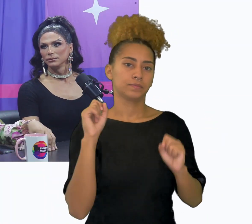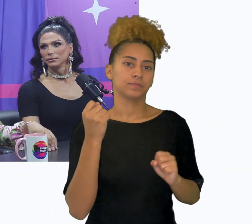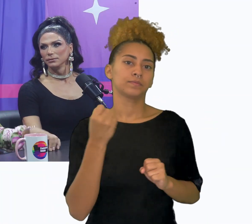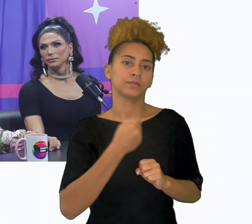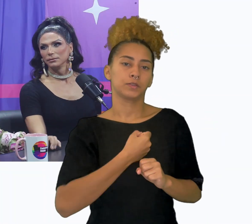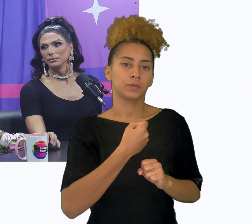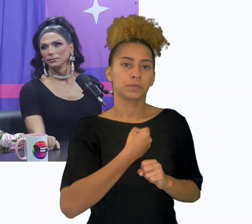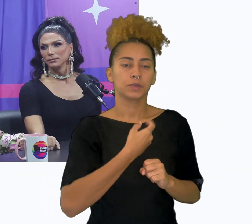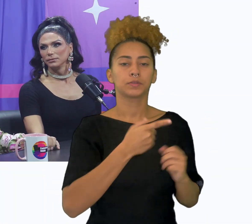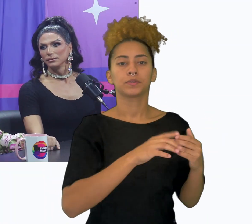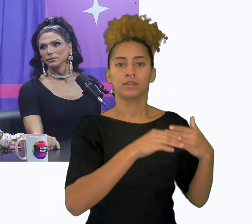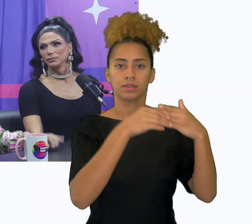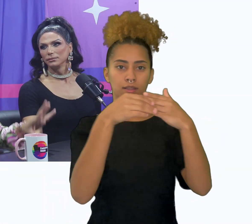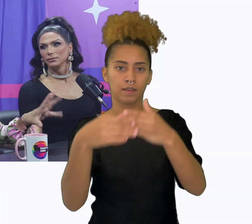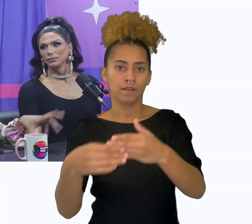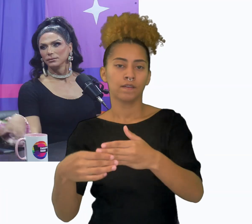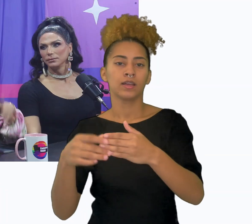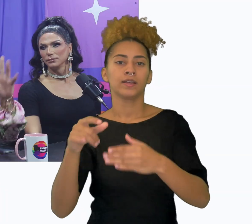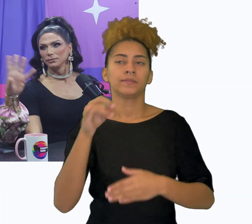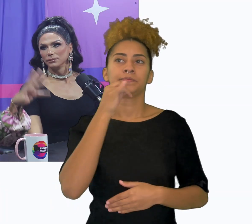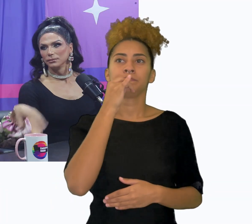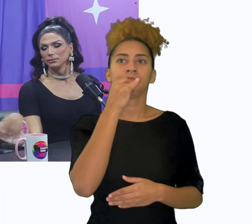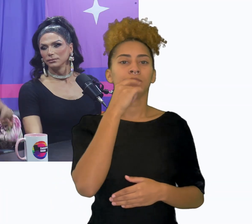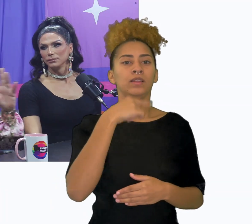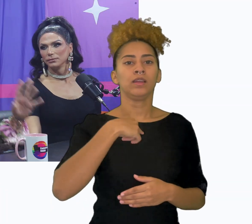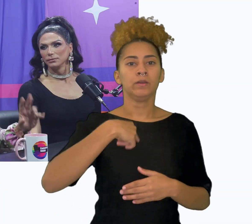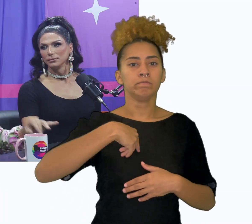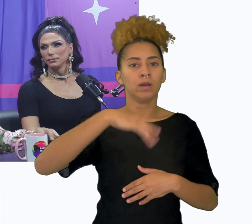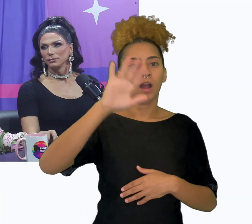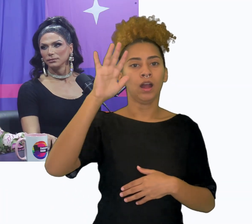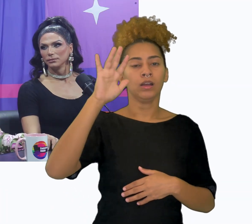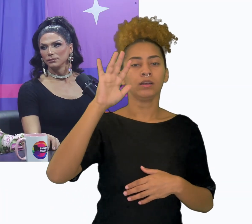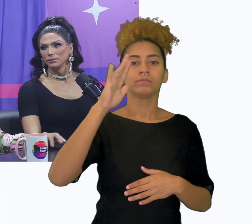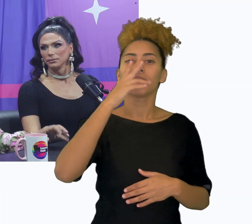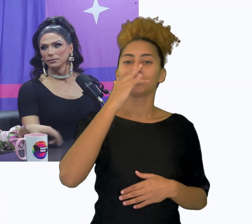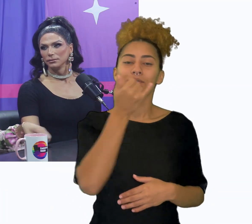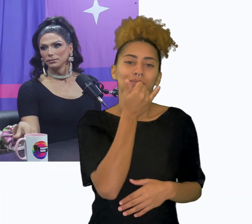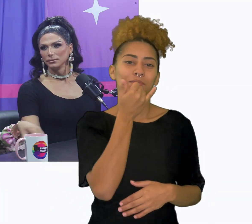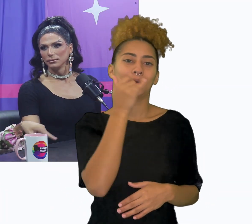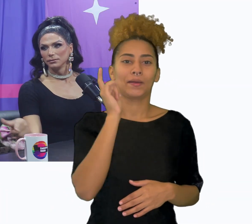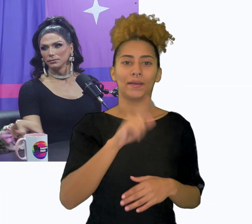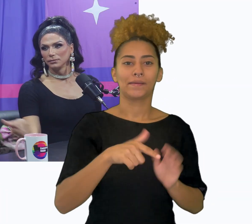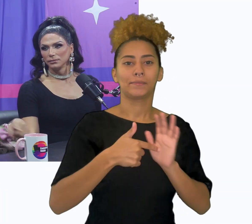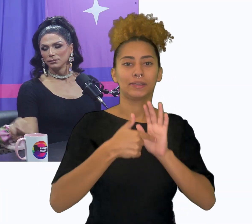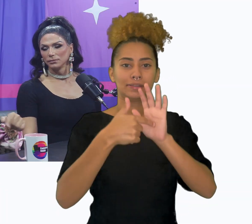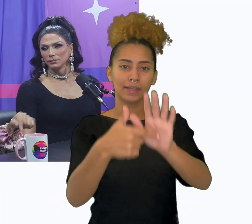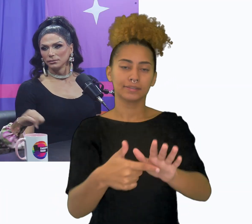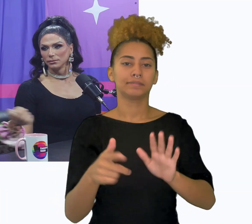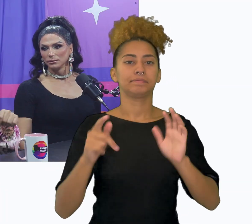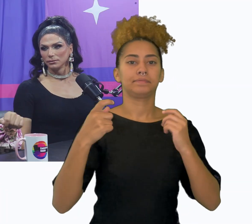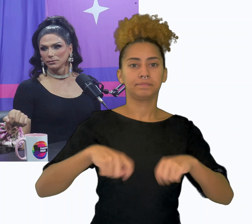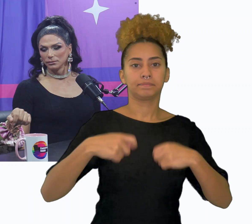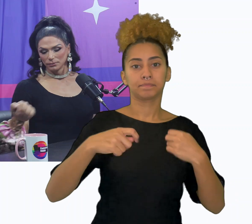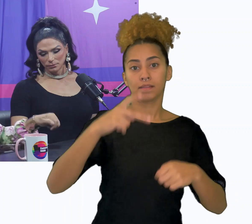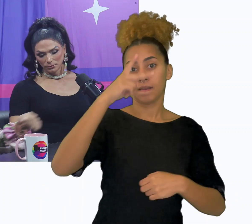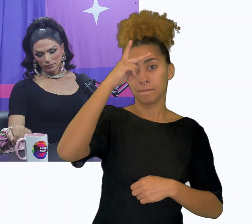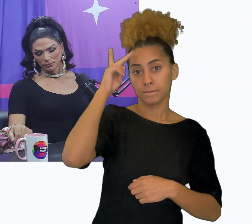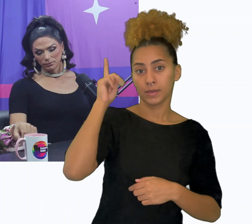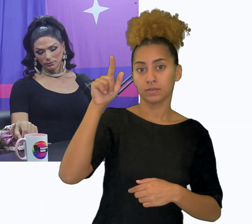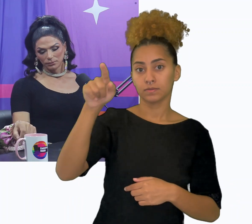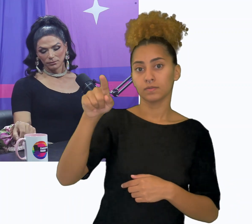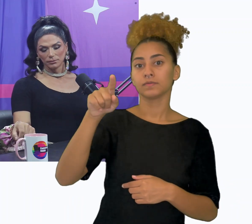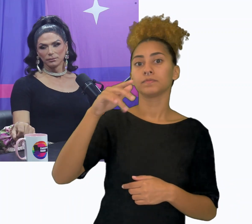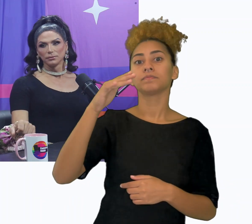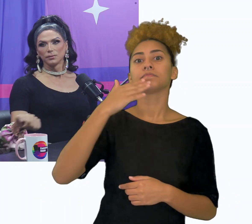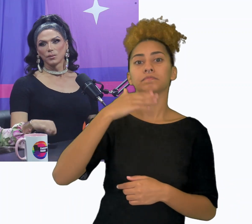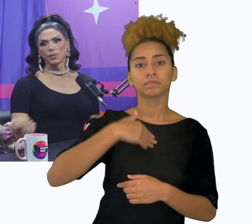número do Cats, assim que eu fiz uma versão mais brasileira e tal, e uma pessoa, um colunista, elogiou e cobrando